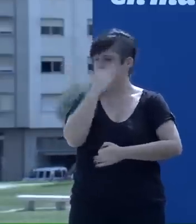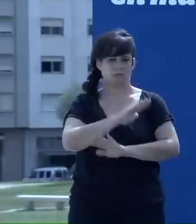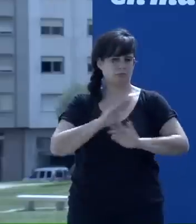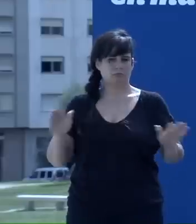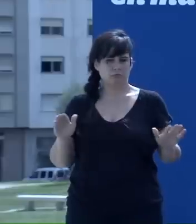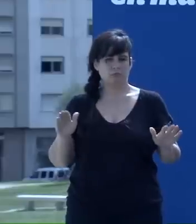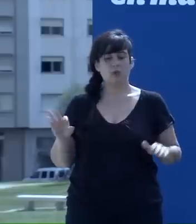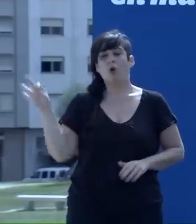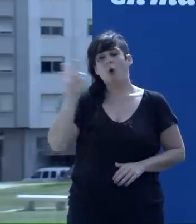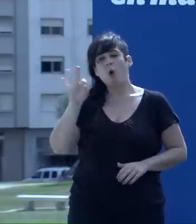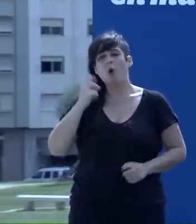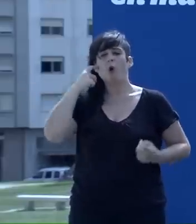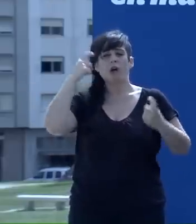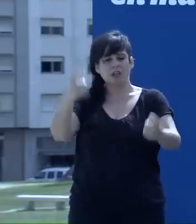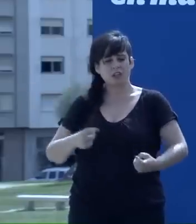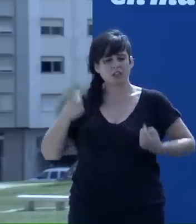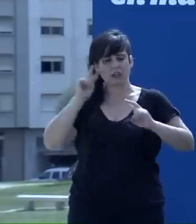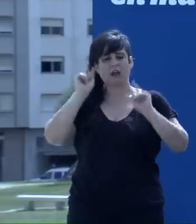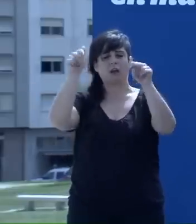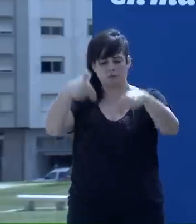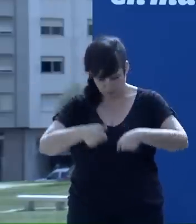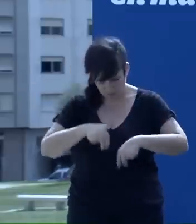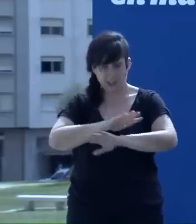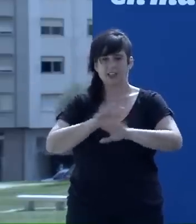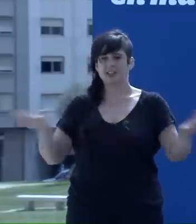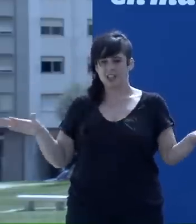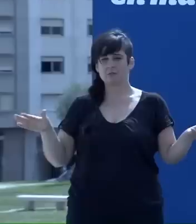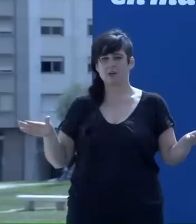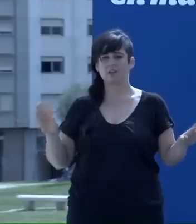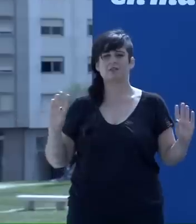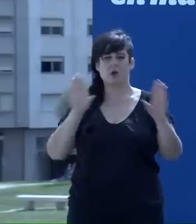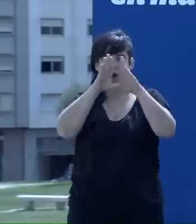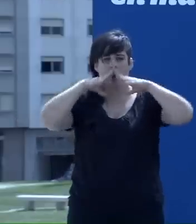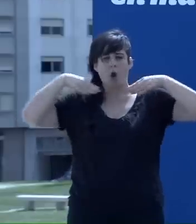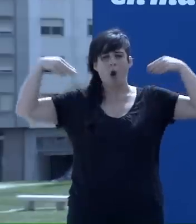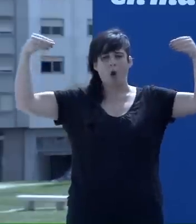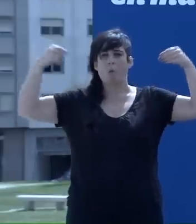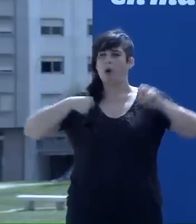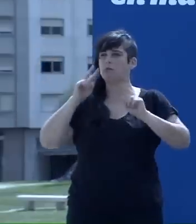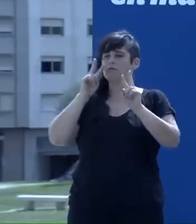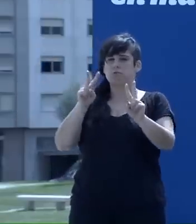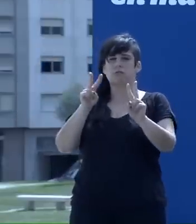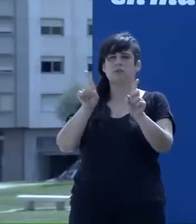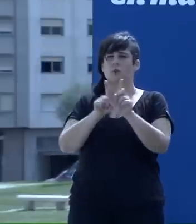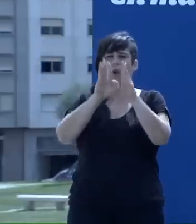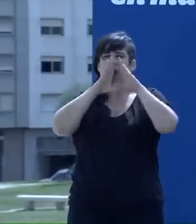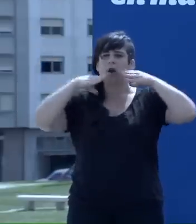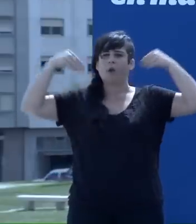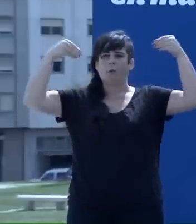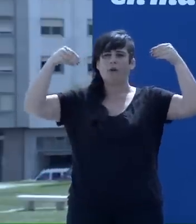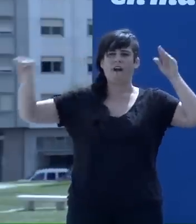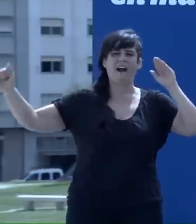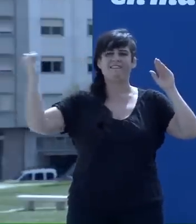para mirarse os propios embigos, con unha boca inmensa. Eu imagino, vemos, unha boca